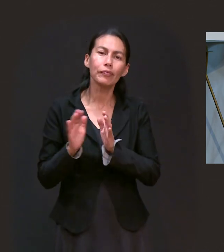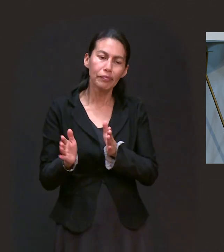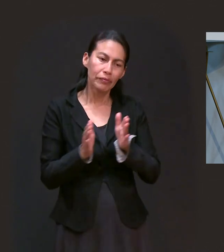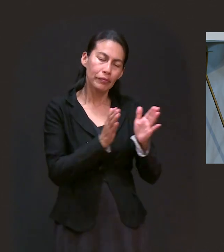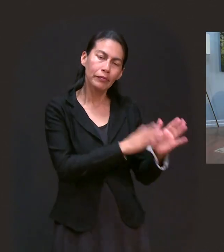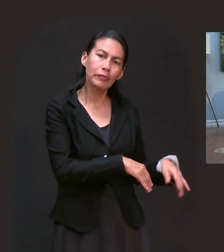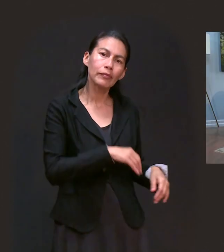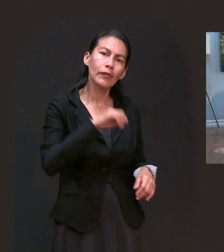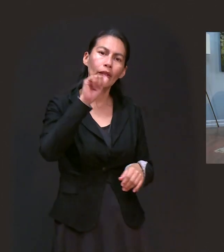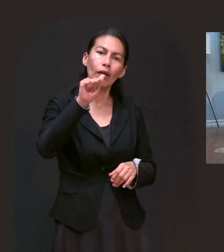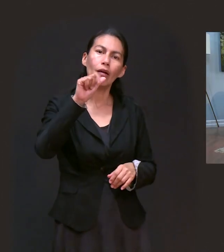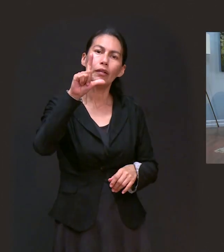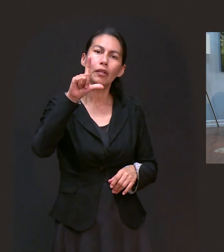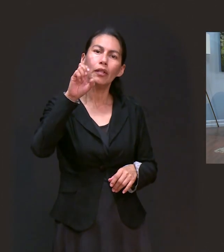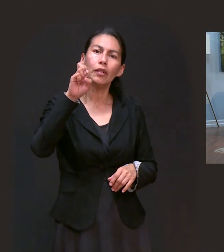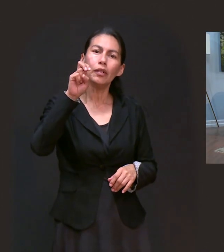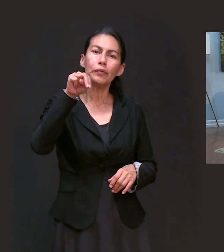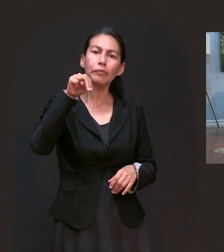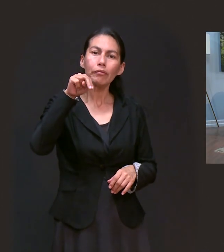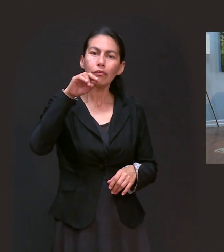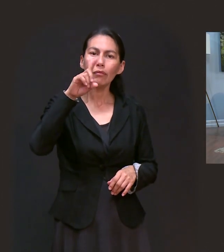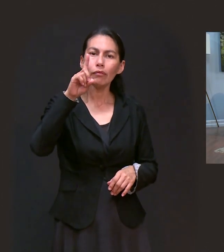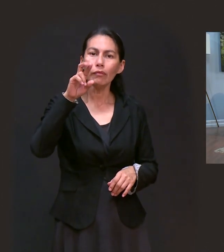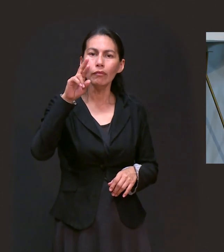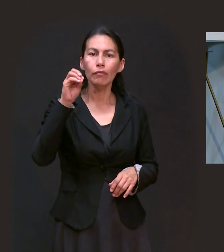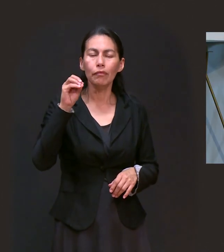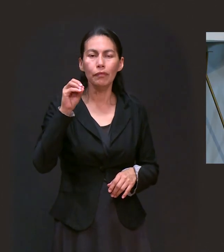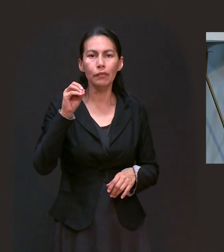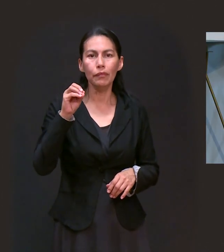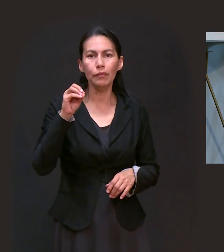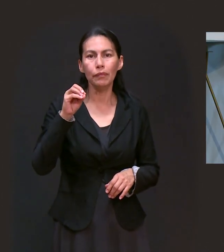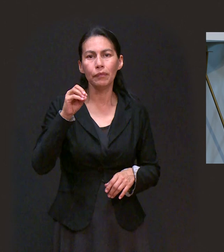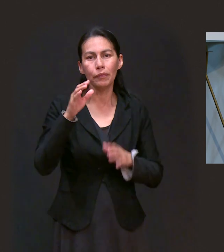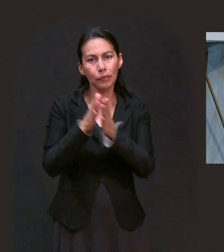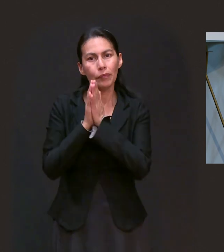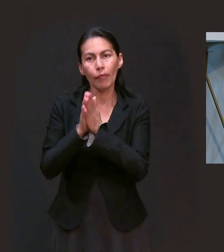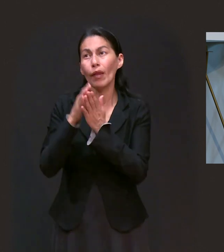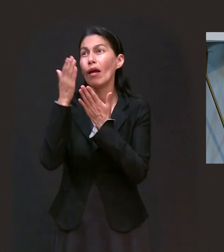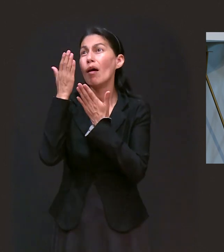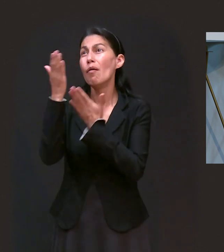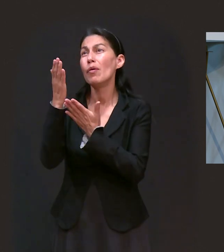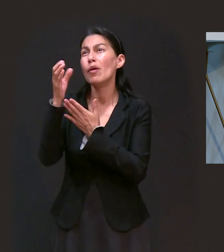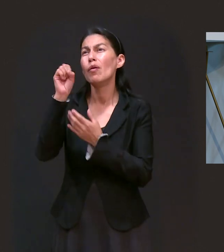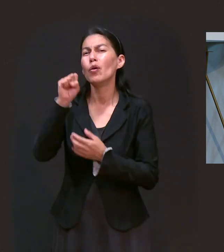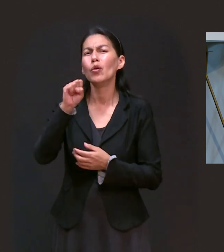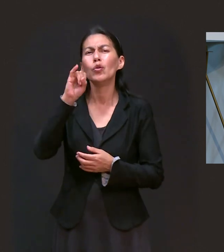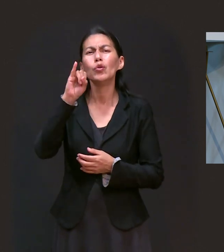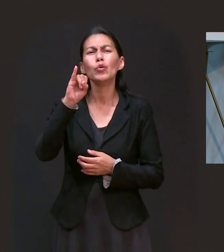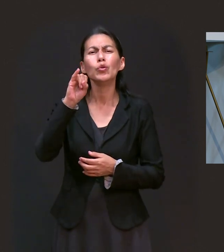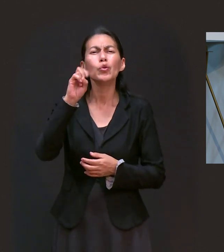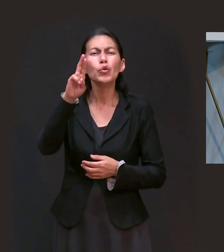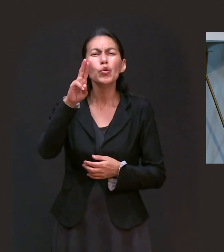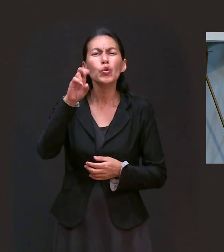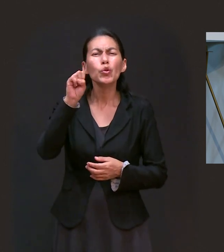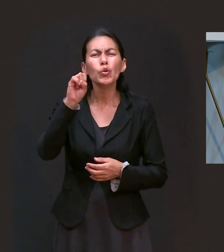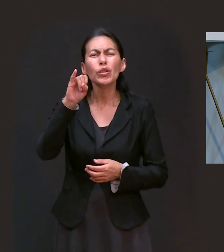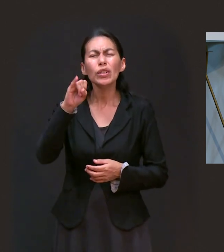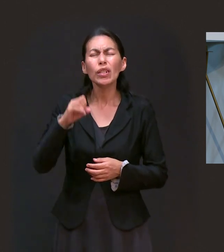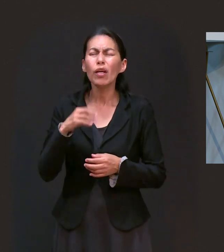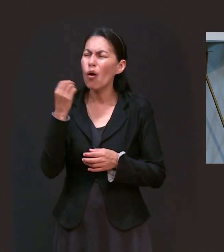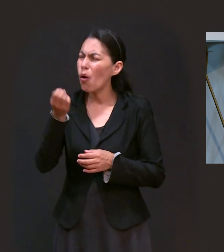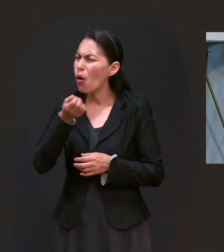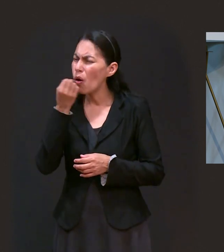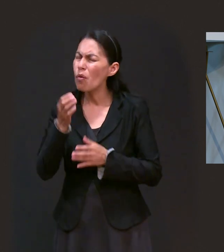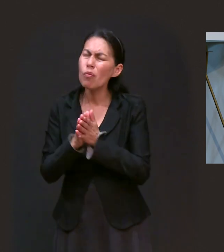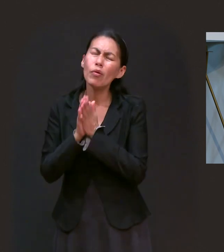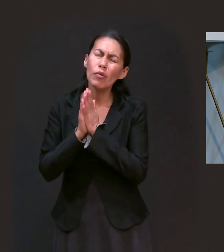damos adiós alejandro machado buenas noches dice pido que oren por mi hija susy saludos desde san